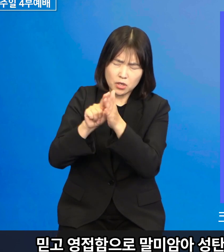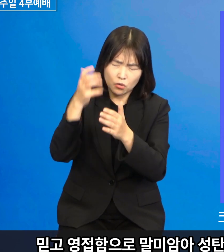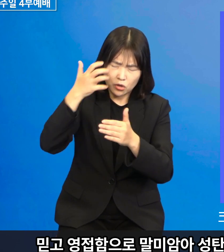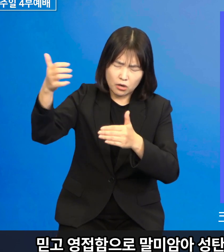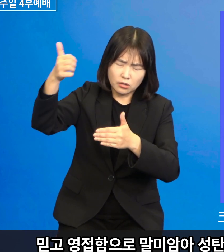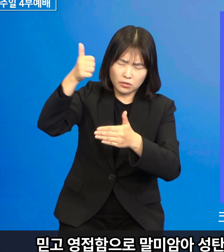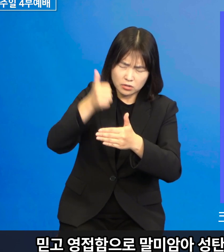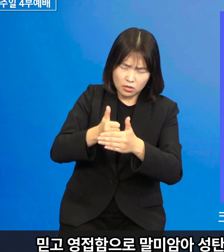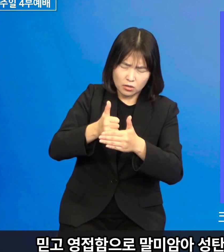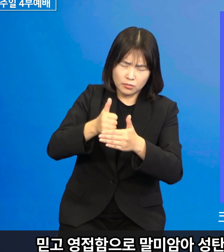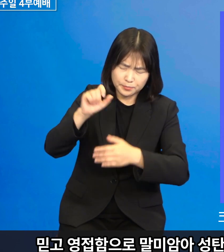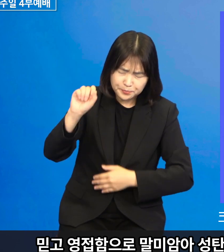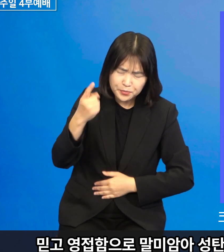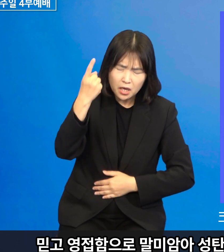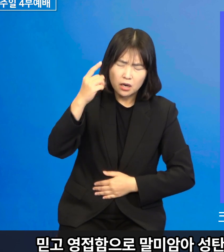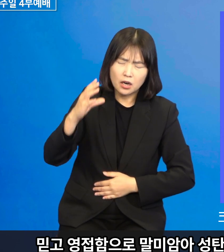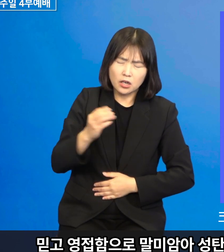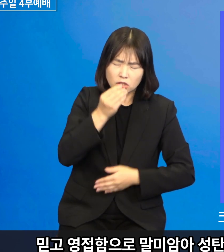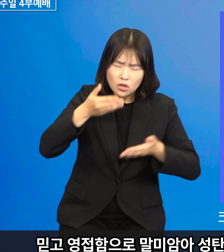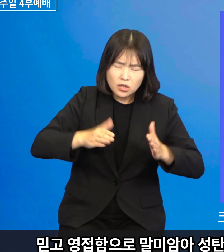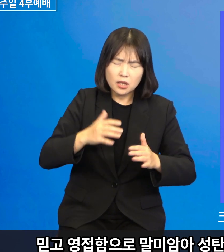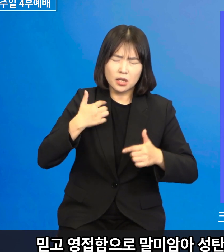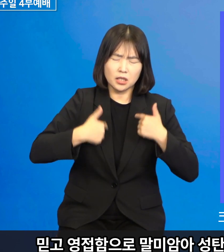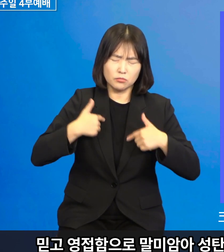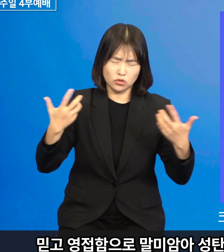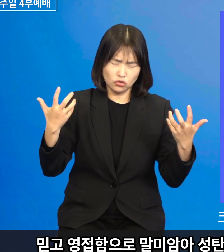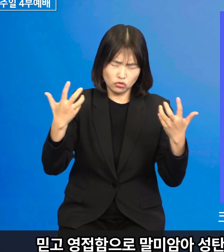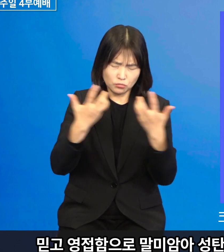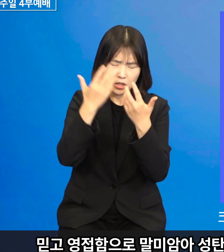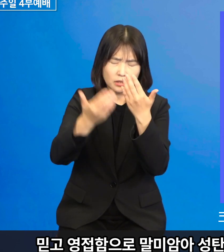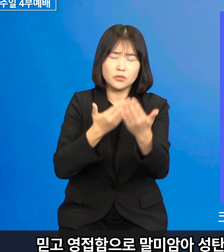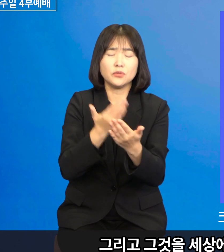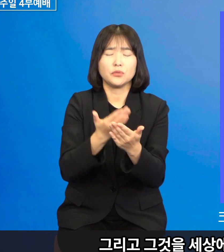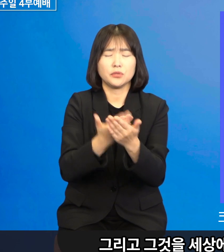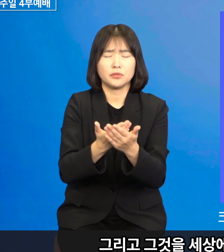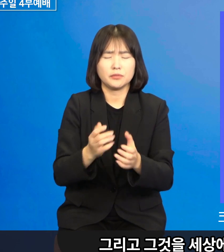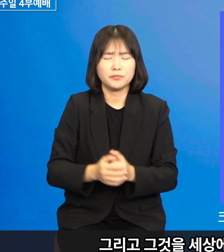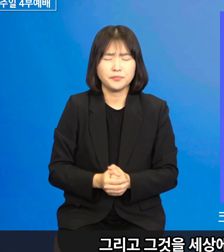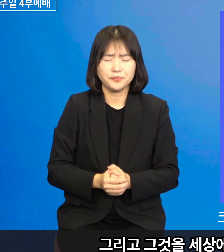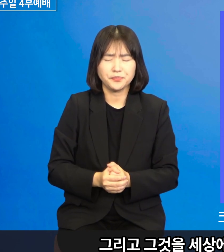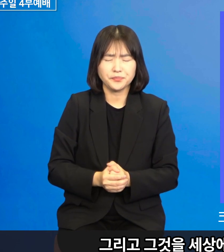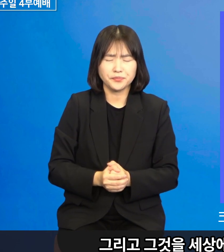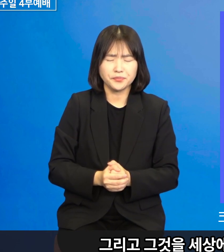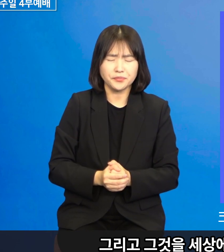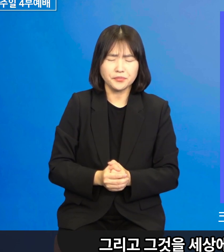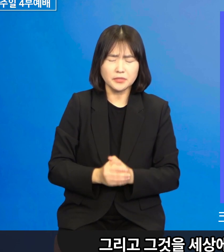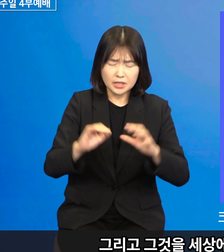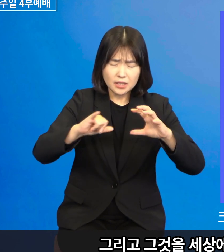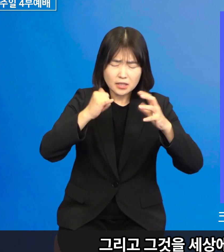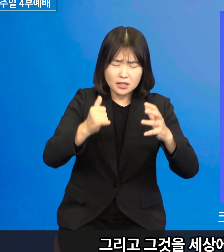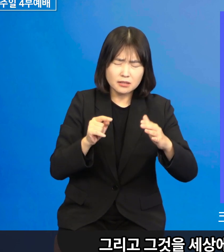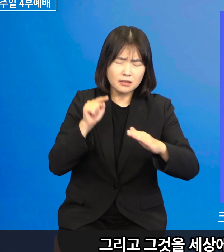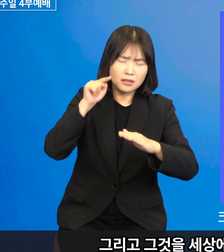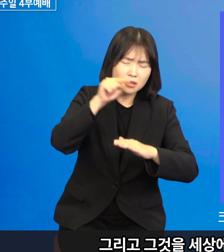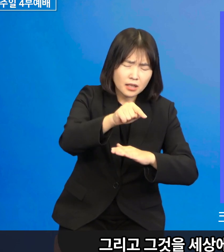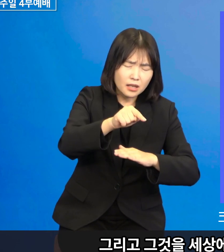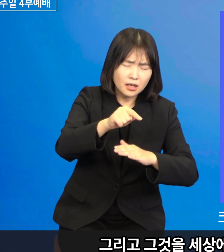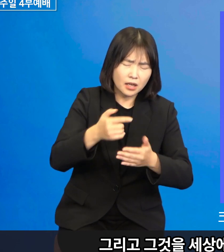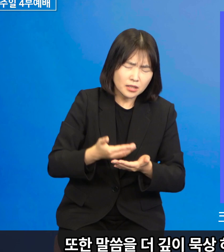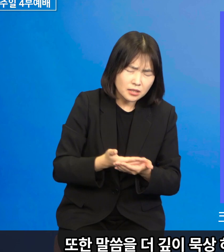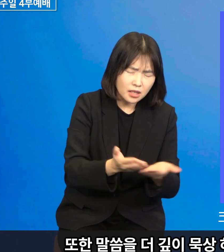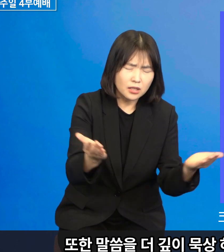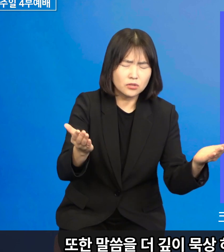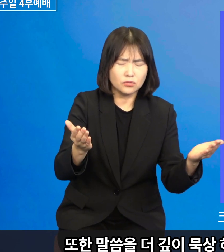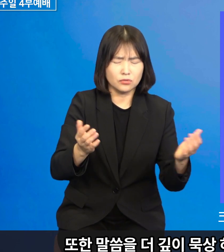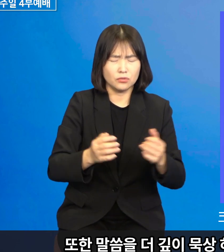말미암아 성탄의 기쁨이 충만케 하여 주시옵소서. 그리고 그것을 세상에 나아가 나누게